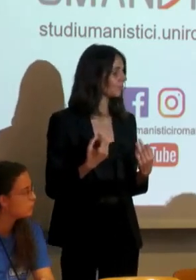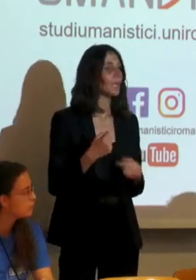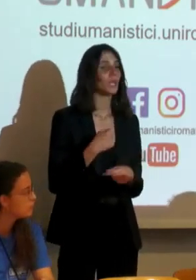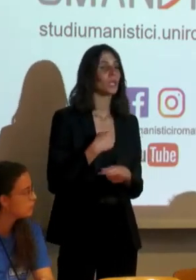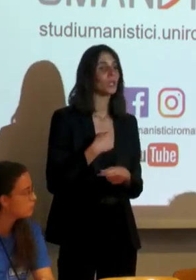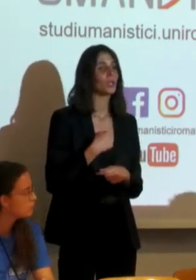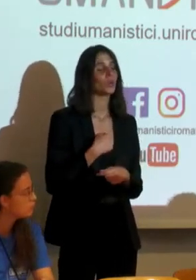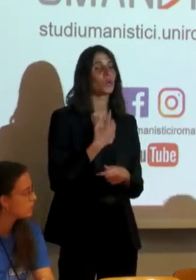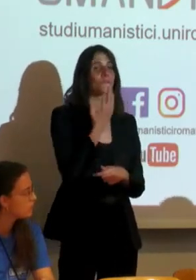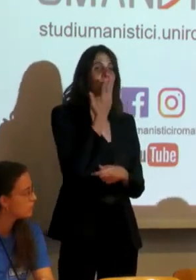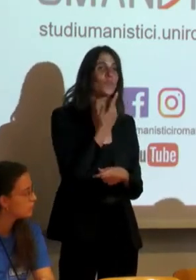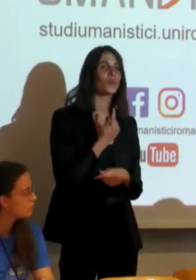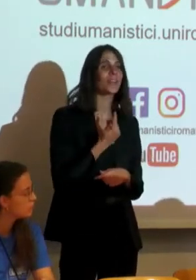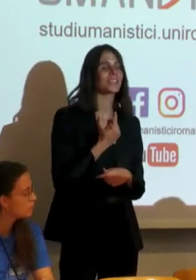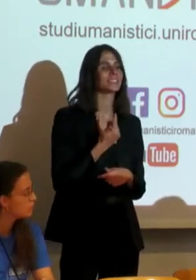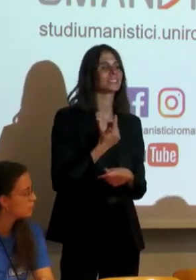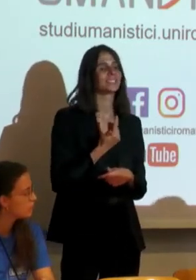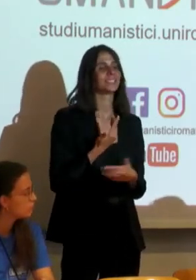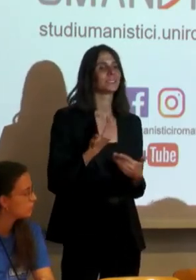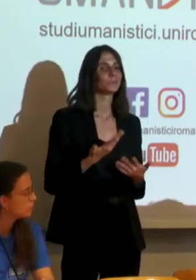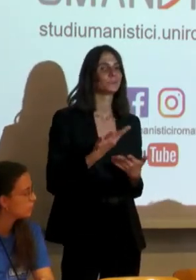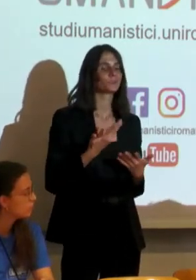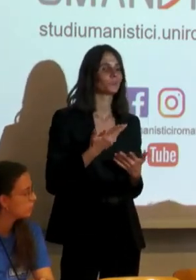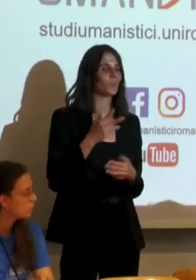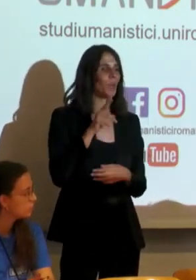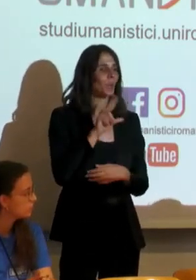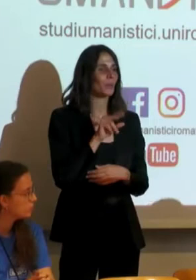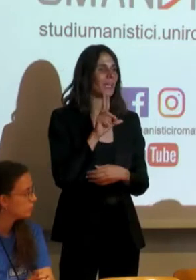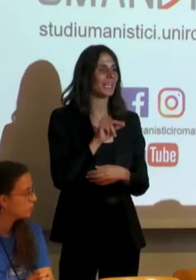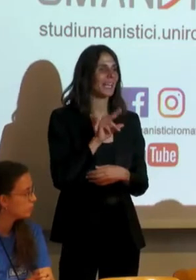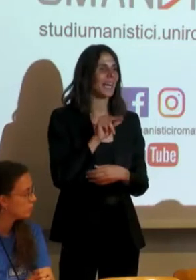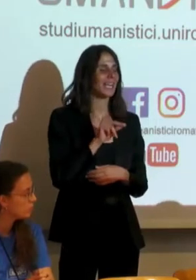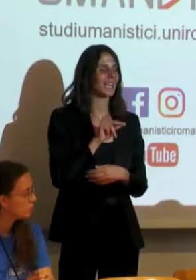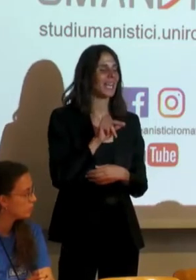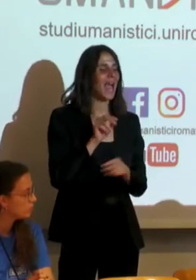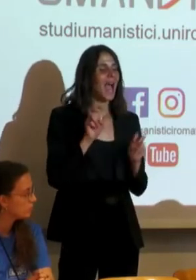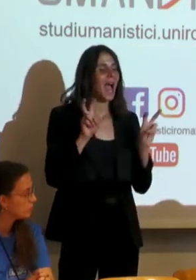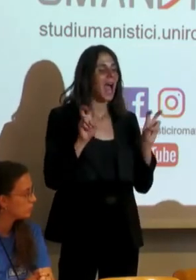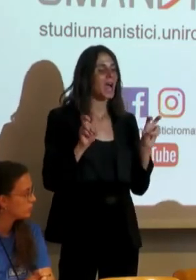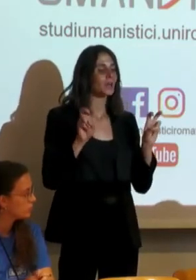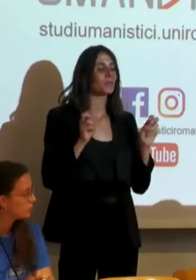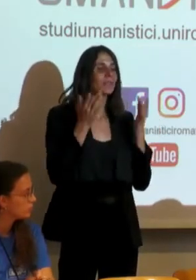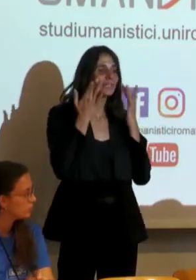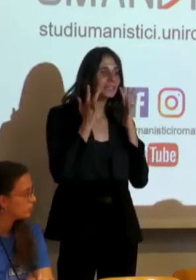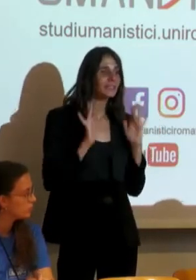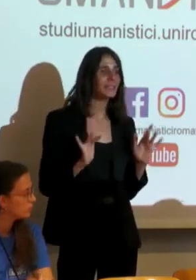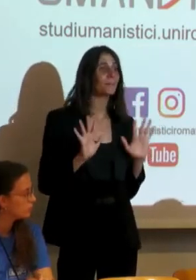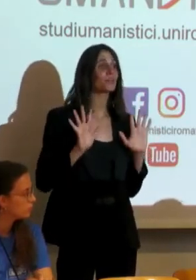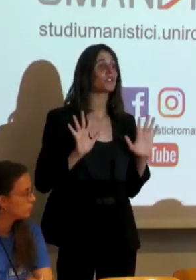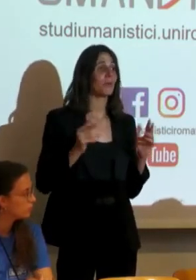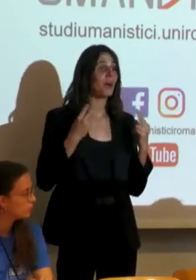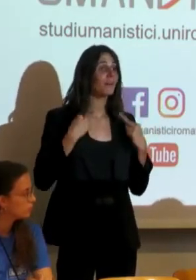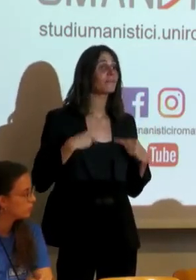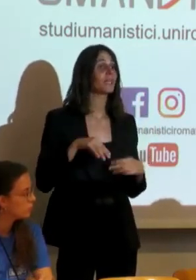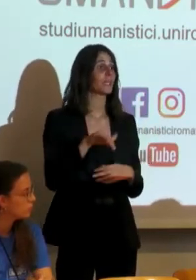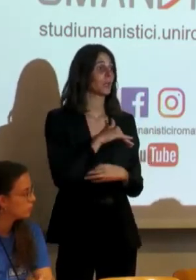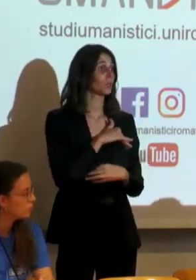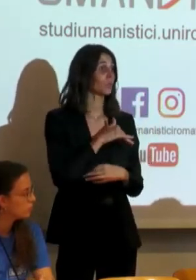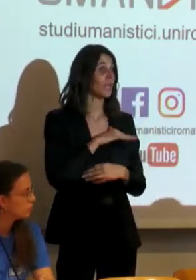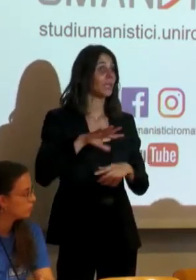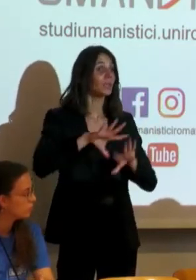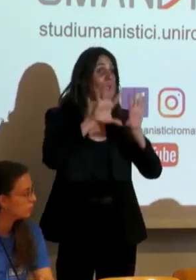parlare di cose banali che però nell'organizzazione della vita appunto dello studente contano.